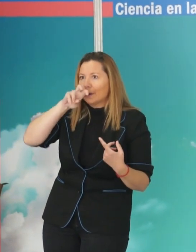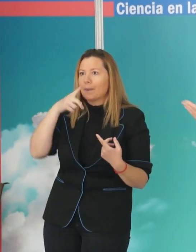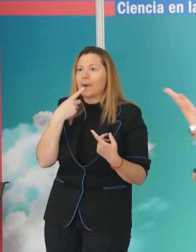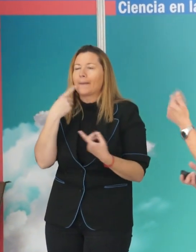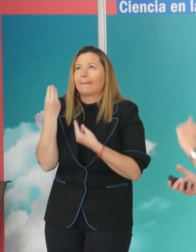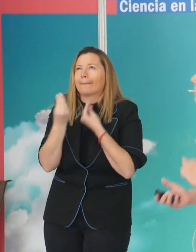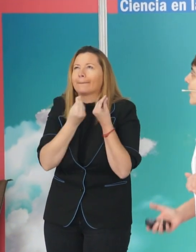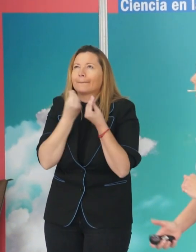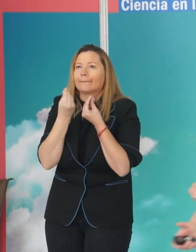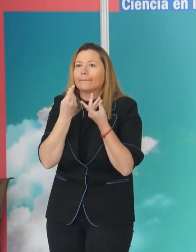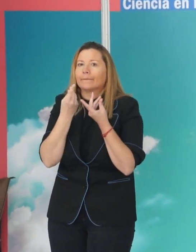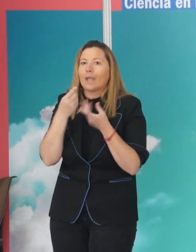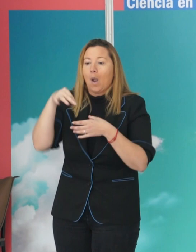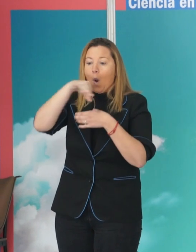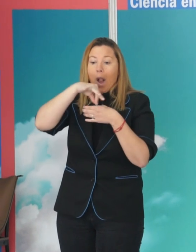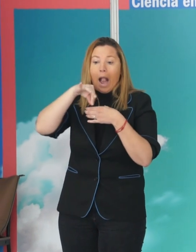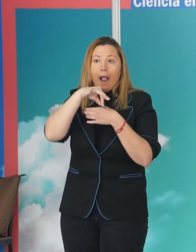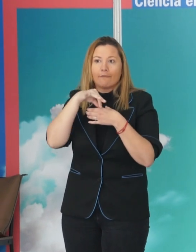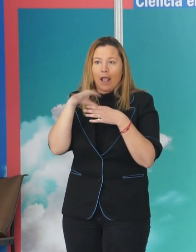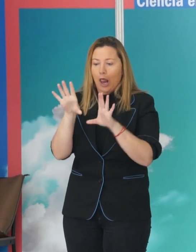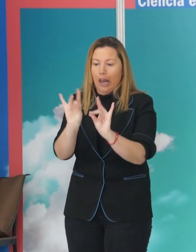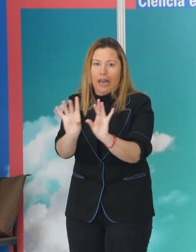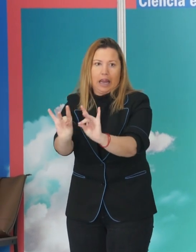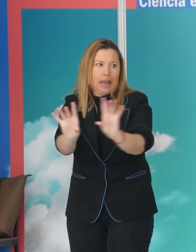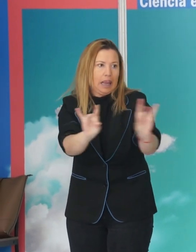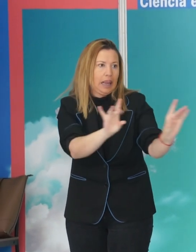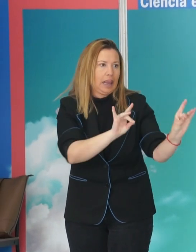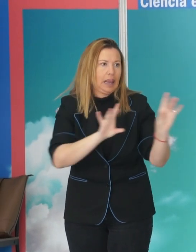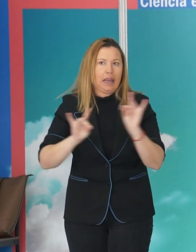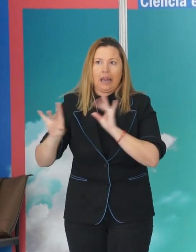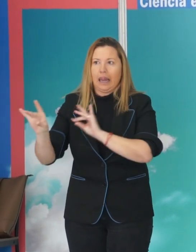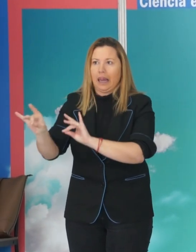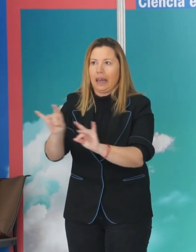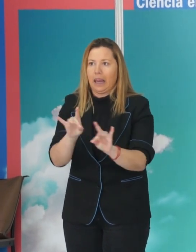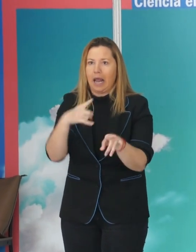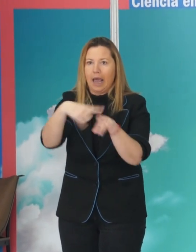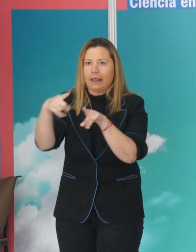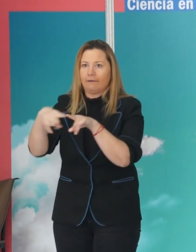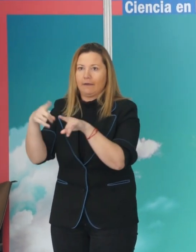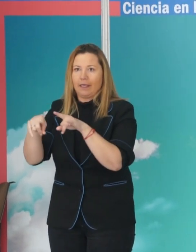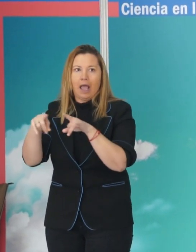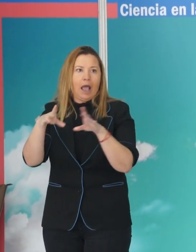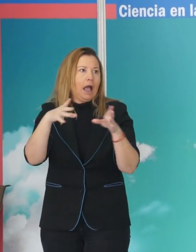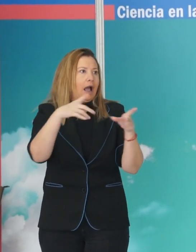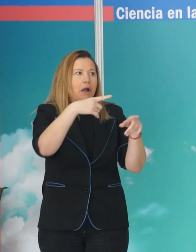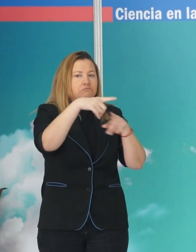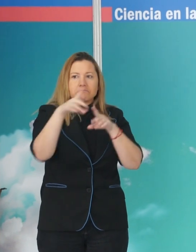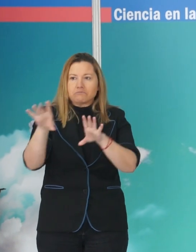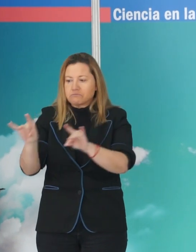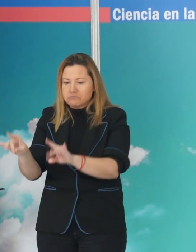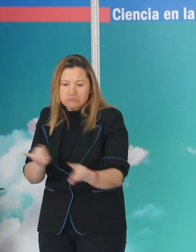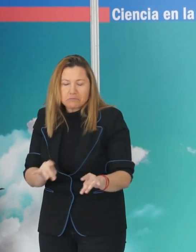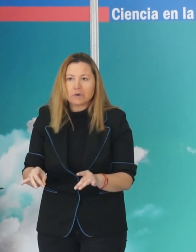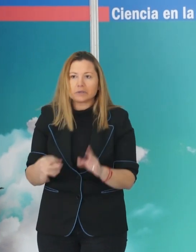o saboreamos cómo sería el cafelito, lo que tocamos, las distintas lijas, las distintas telas de